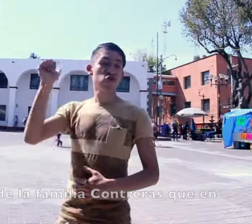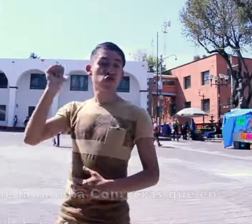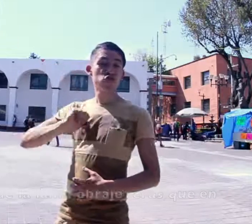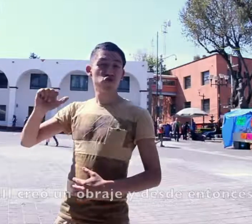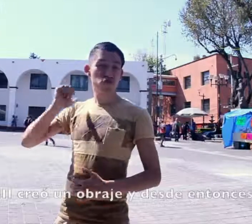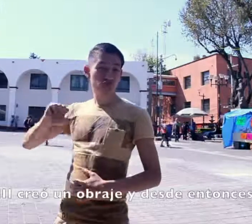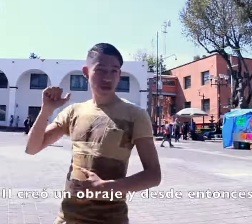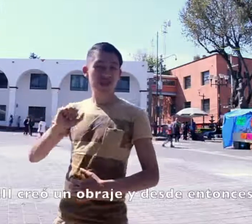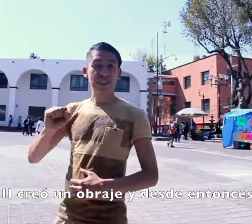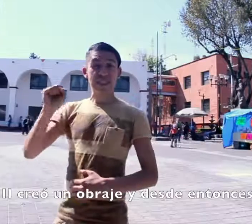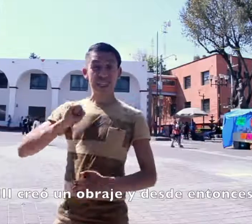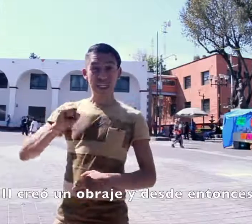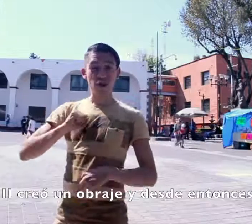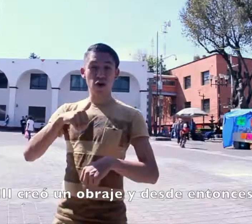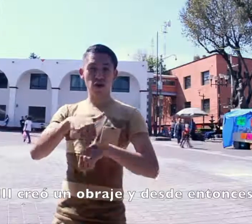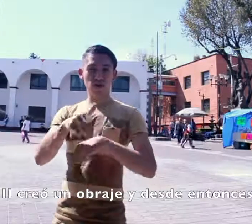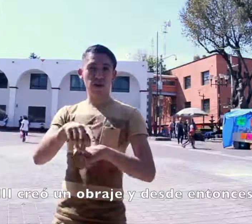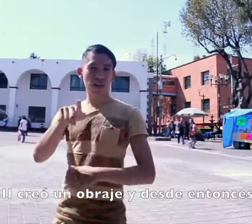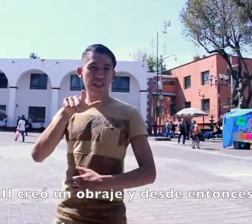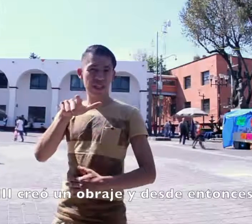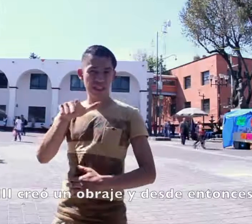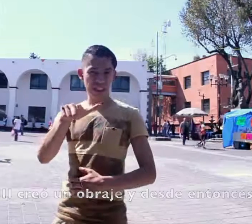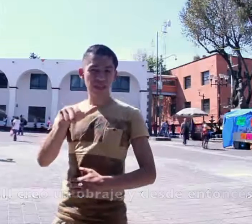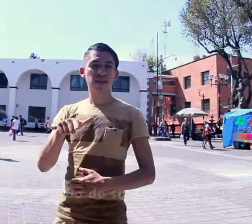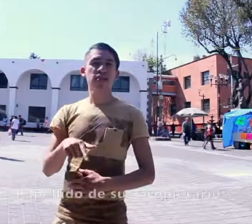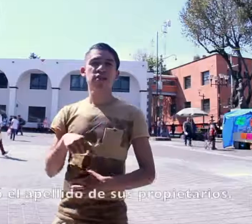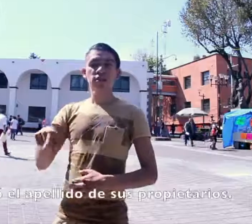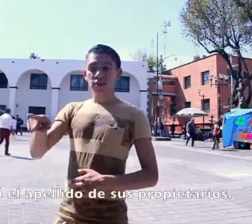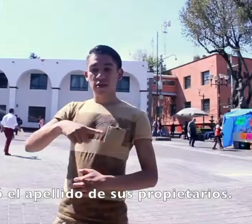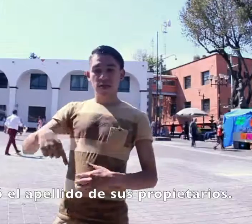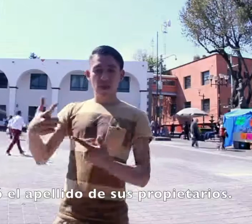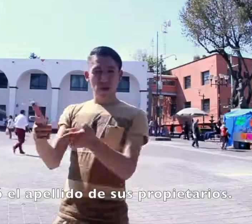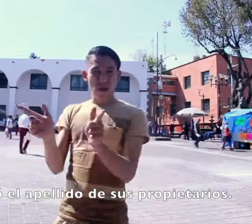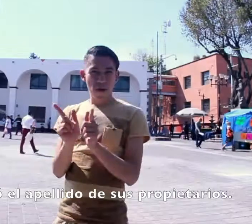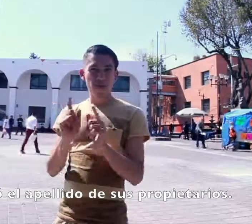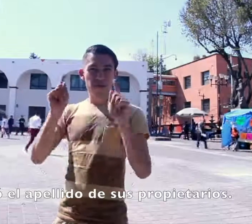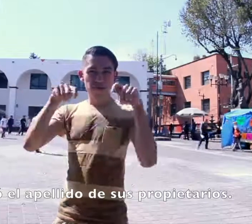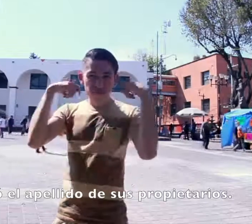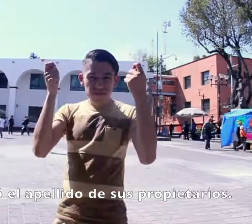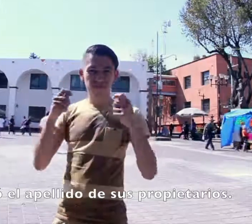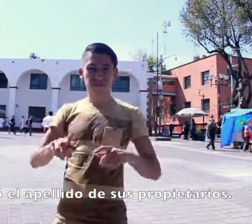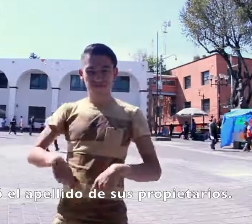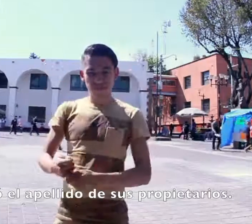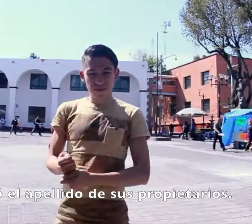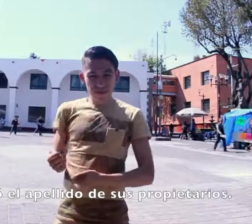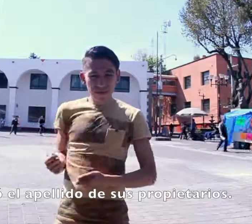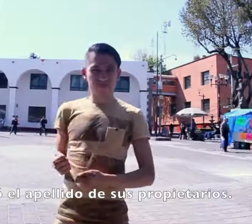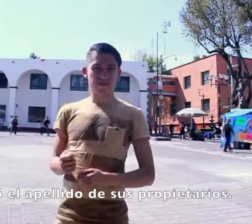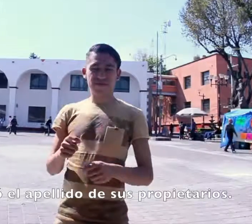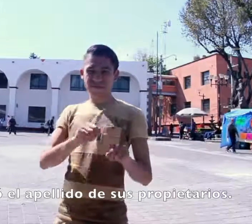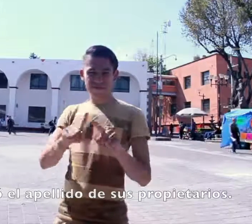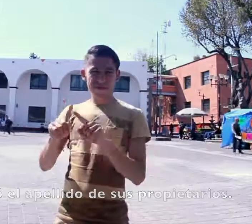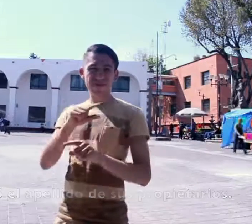XVIII creó un obraje y desde entonces conservó el apellido de sus propietarios.